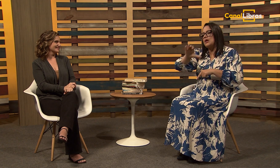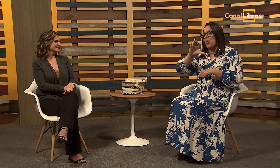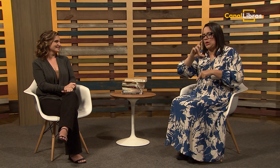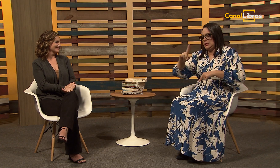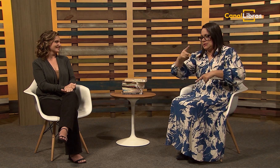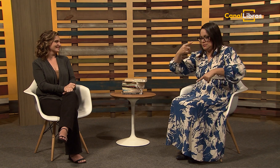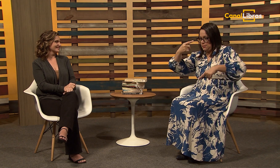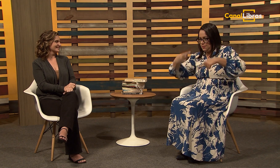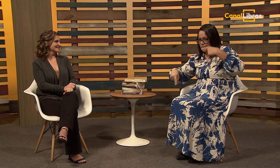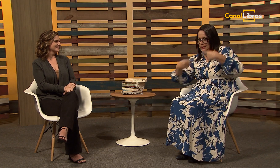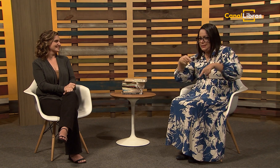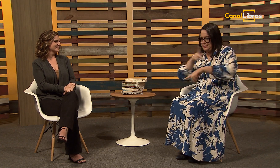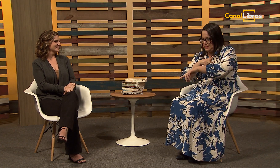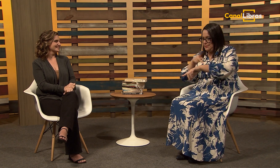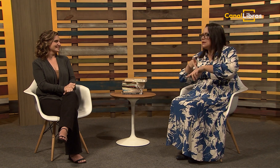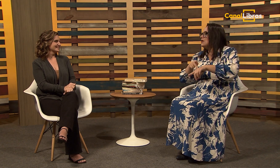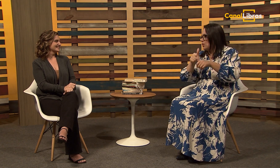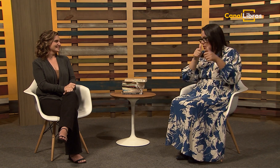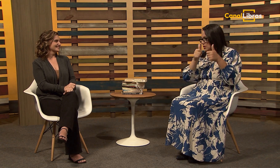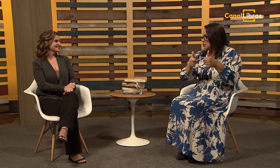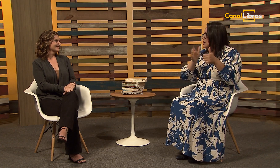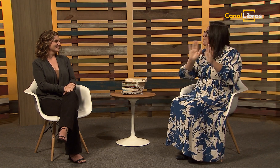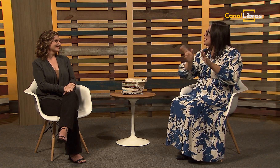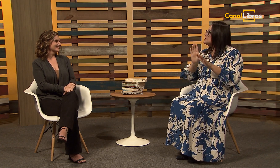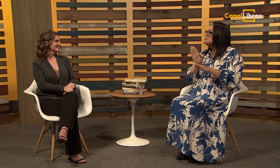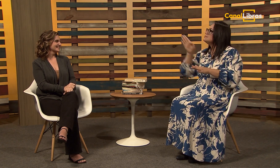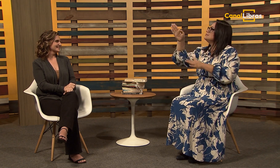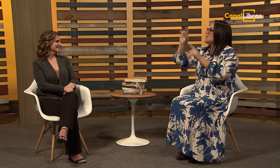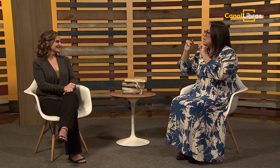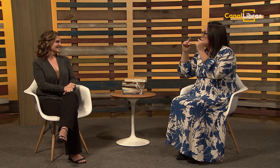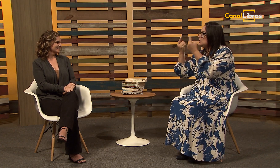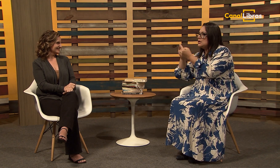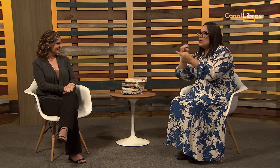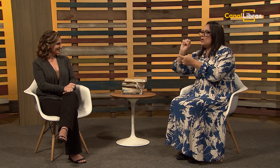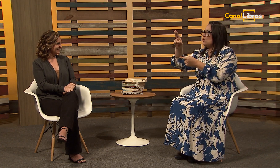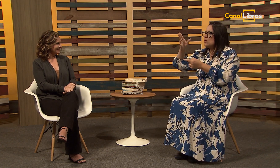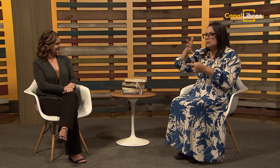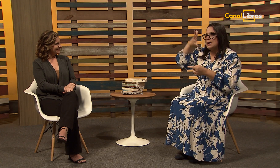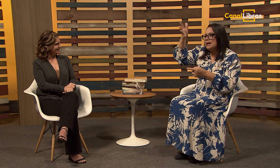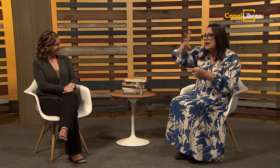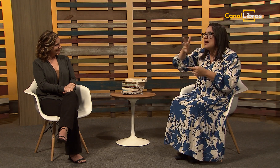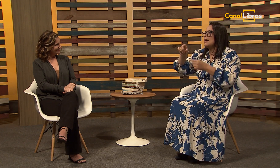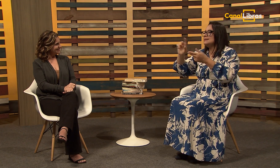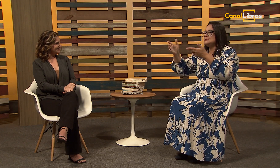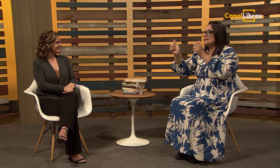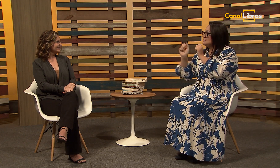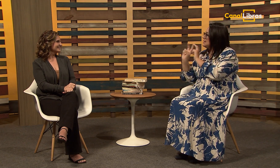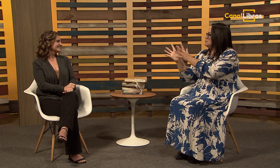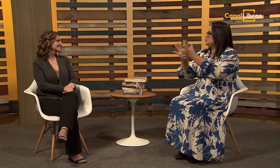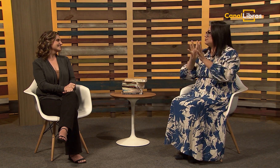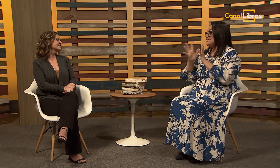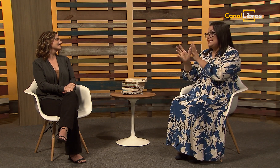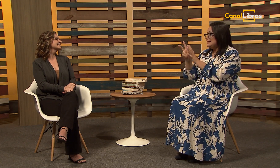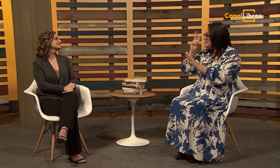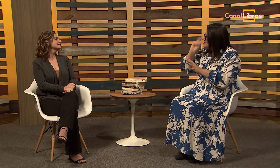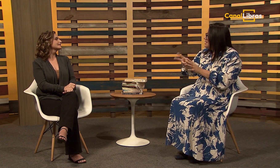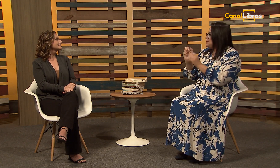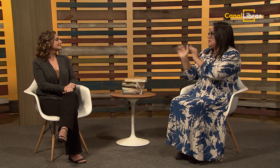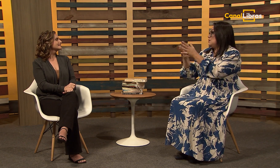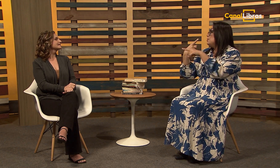Há o meu trabalho na coordenação de política pedagógica, mas em paralelo com as idas às reuniões e palestras que são todas